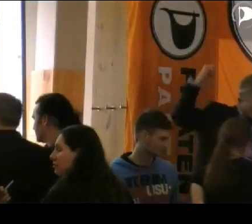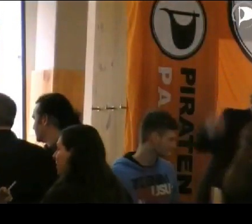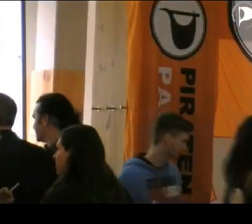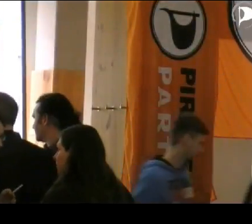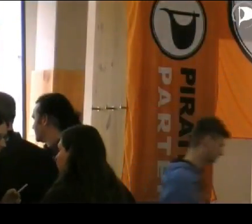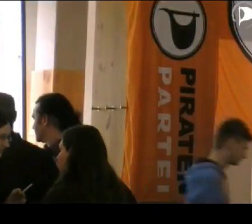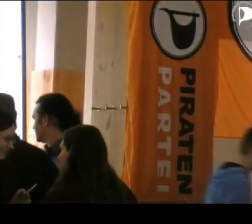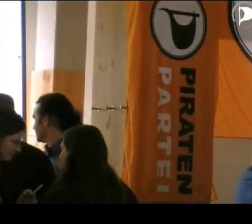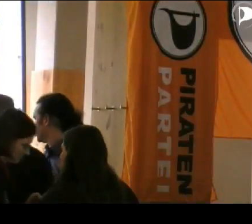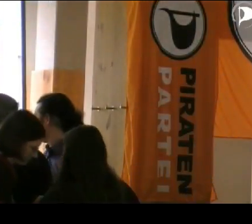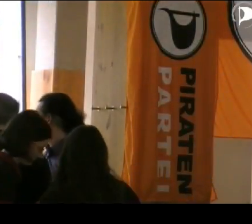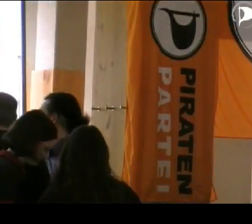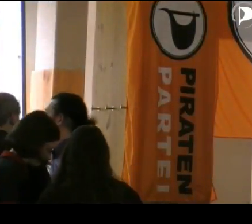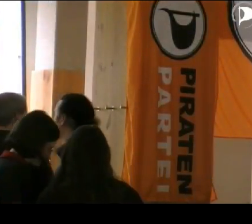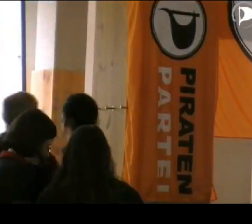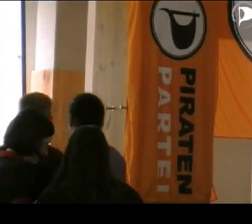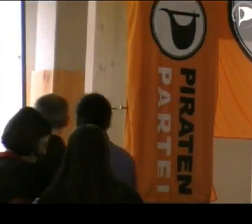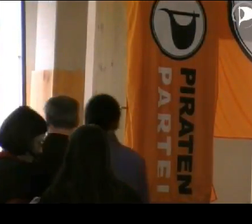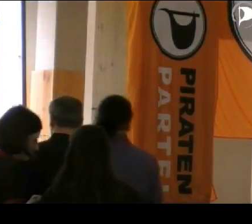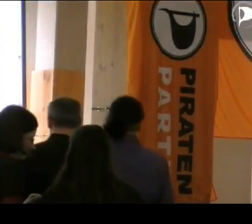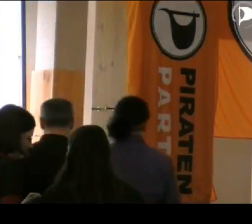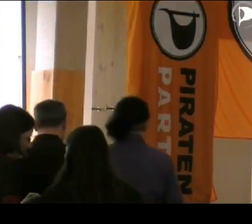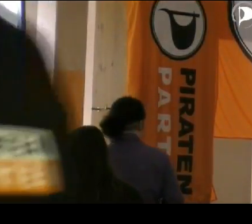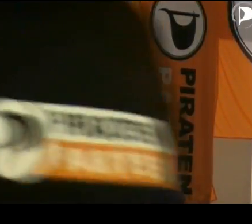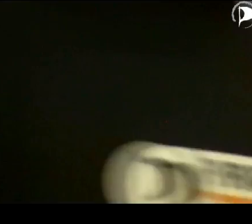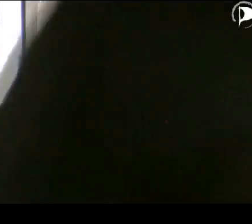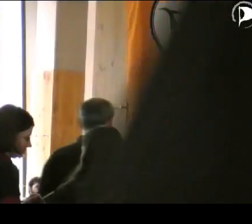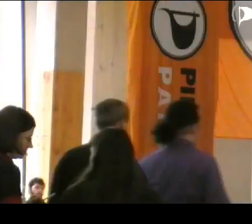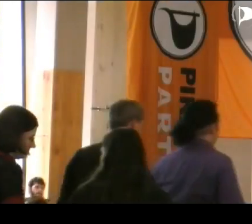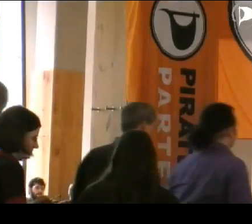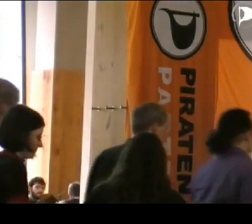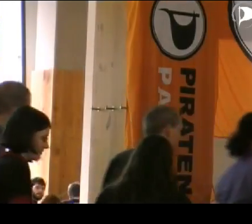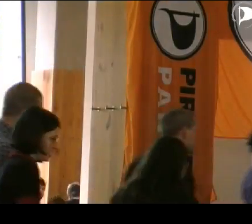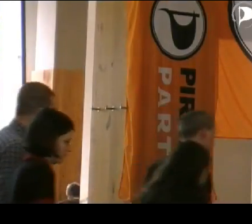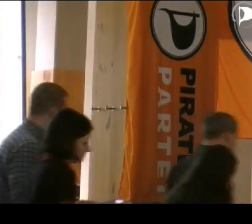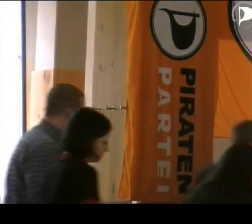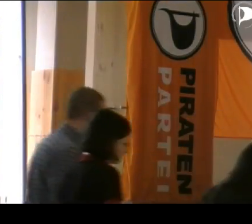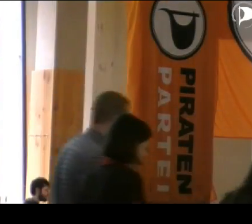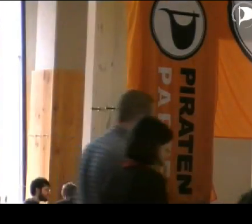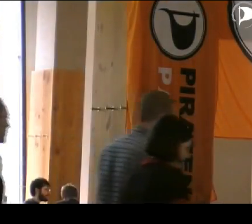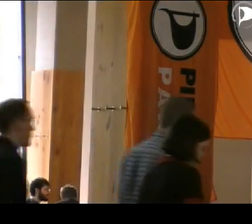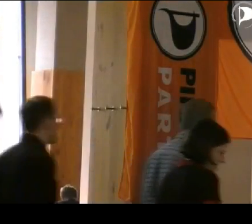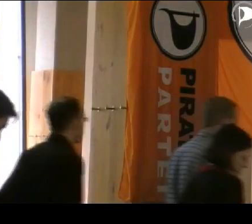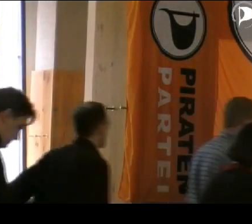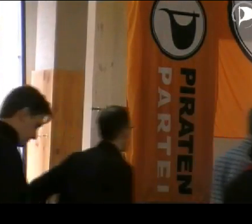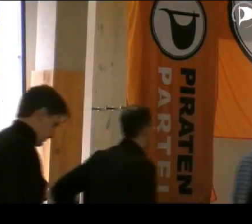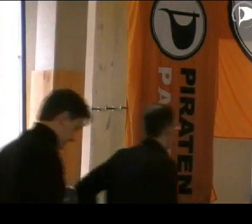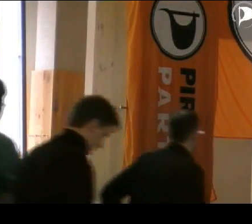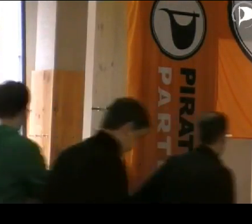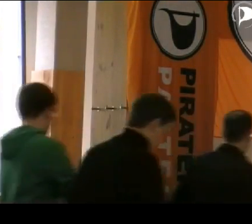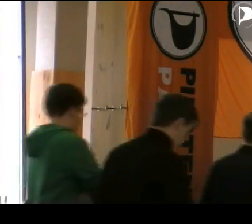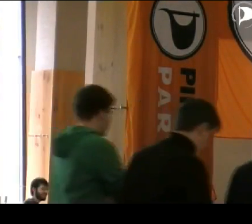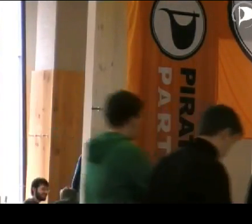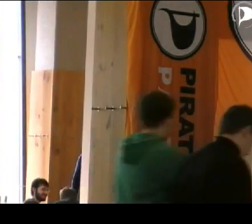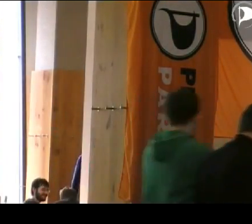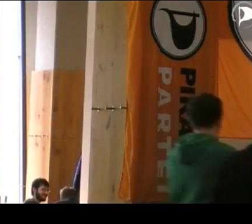jetzt veröffentlichen auszüge oder nach hinten denn die aufsicht liegen möchte kommt wieder mit uns mit und erst wenn ich